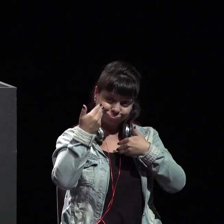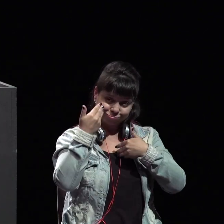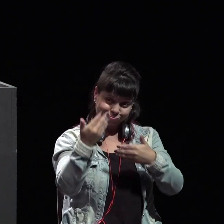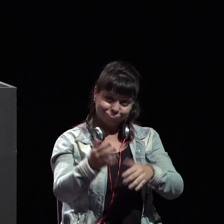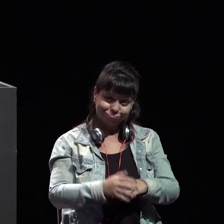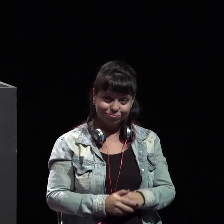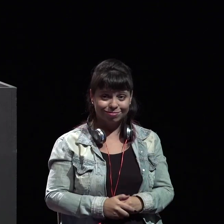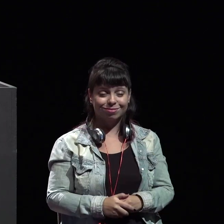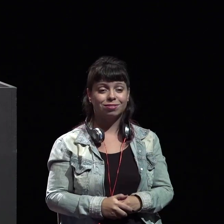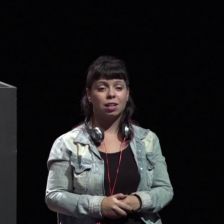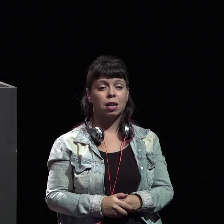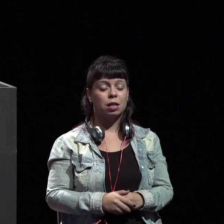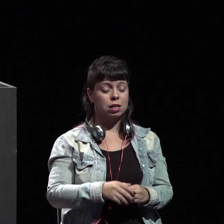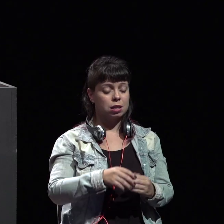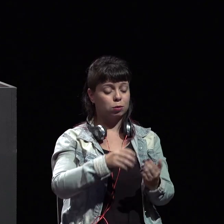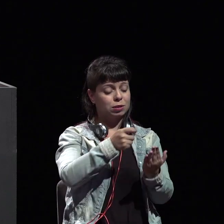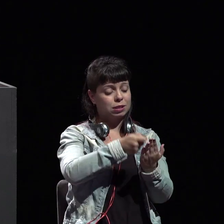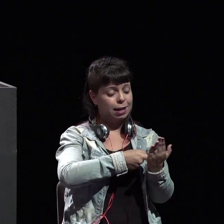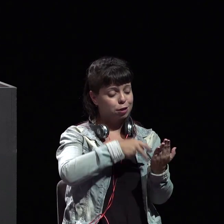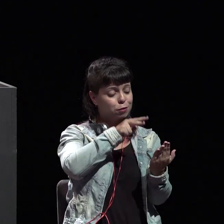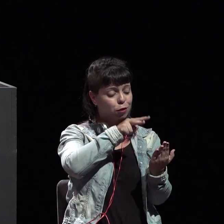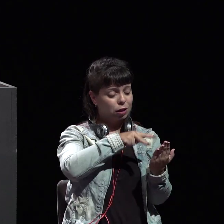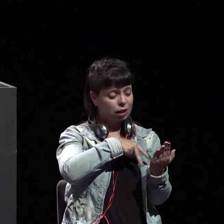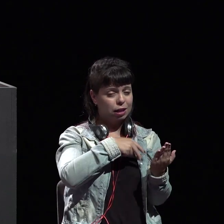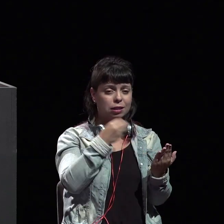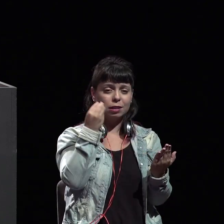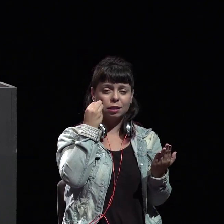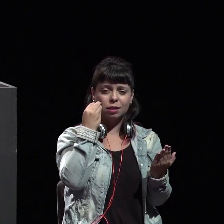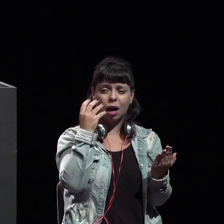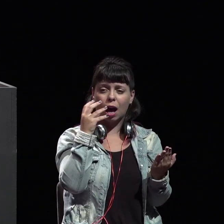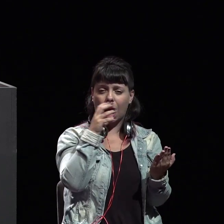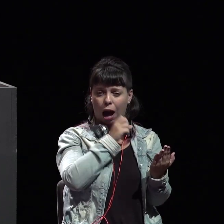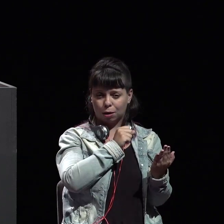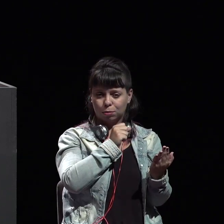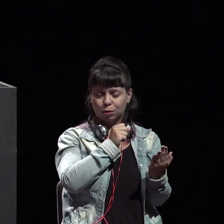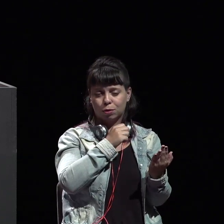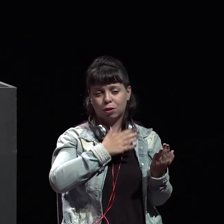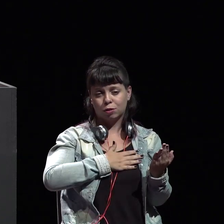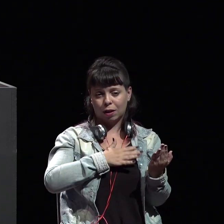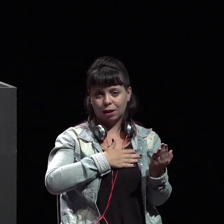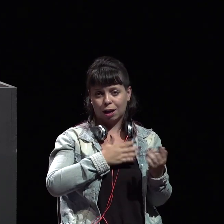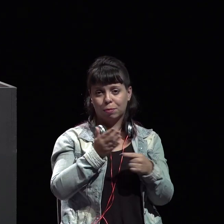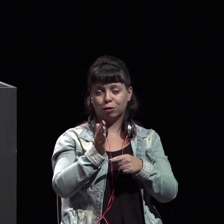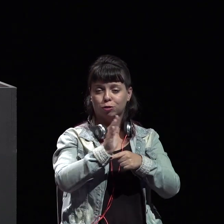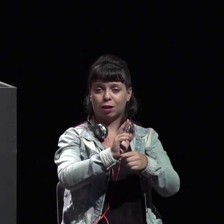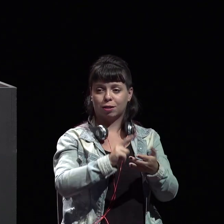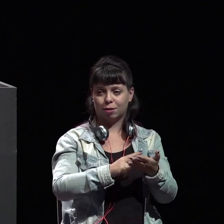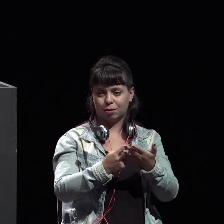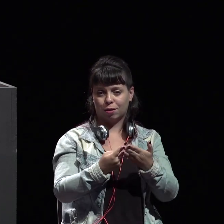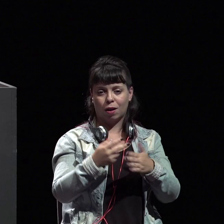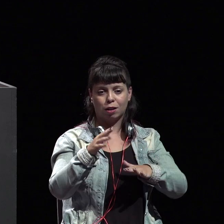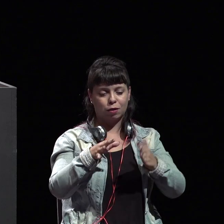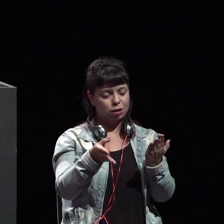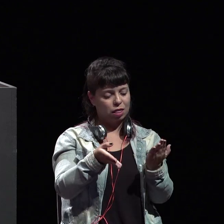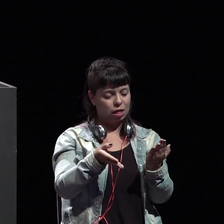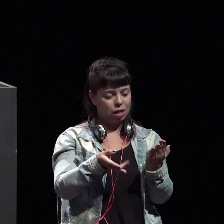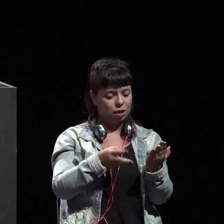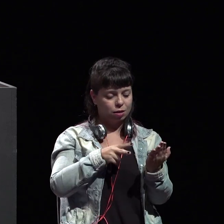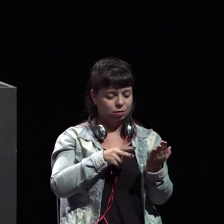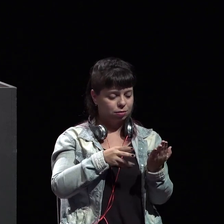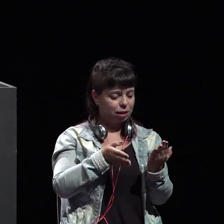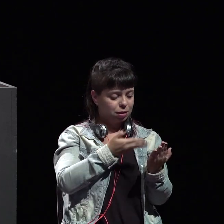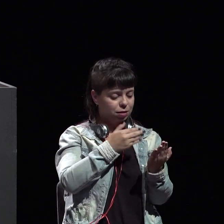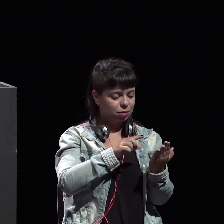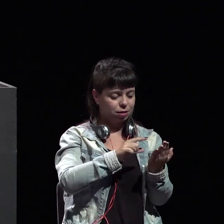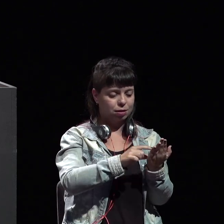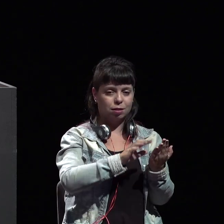um texto e tentar ler da maneira mais breve possível para ajudar na tradução. Evidentemente, eu vou ter que saltar diversas partes e eu espero que